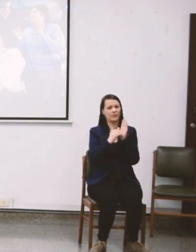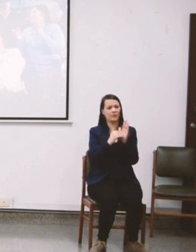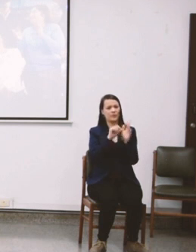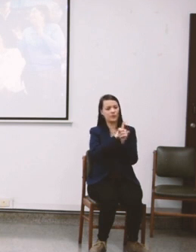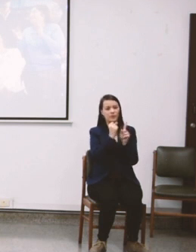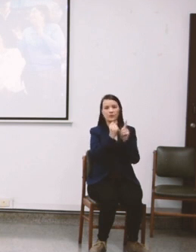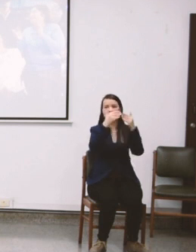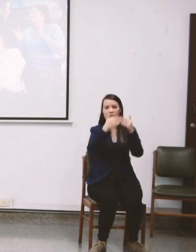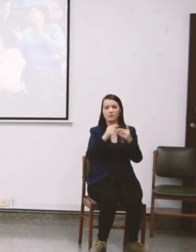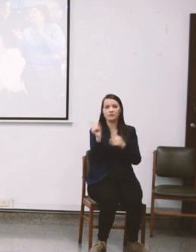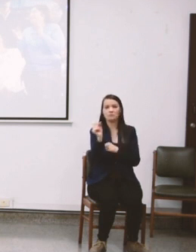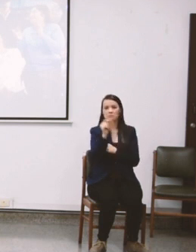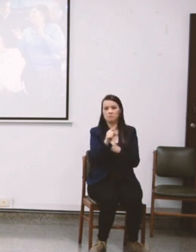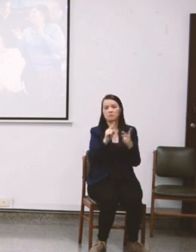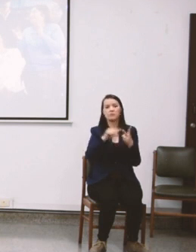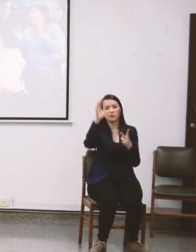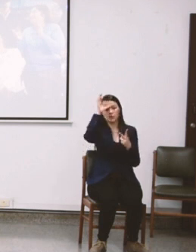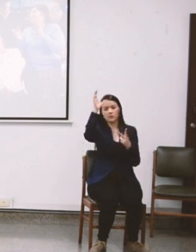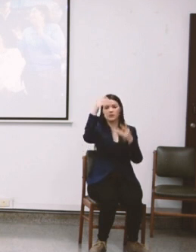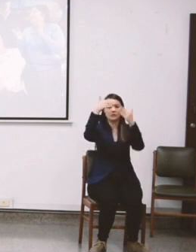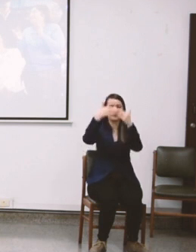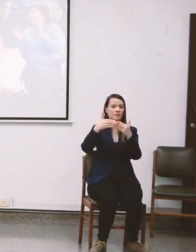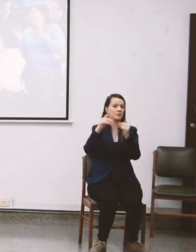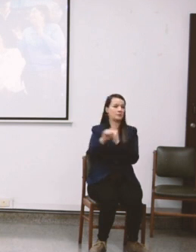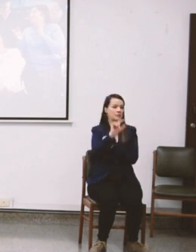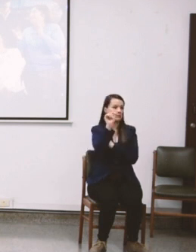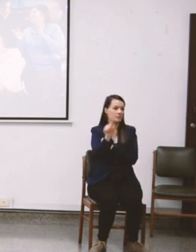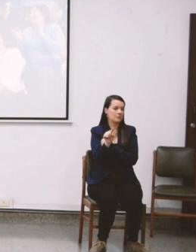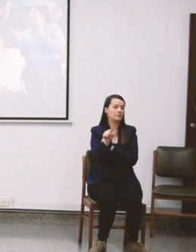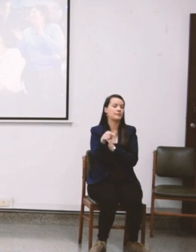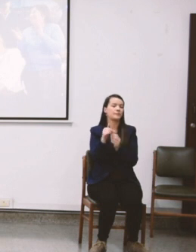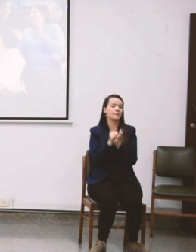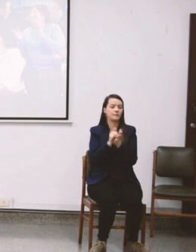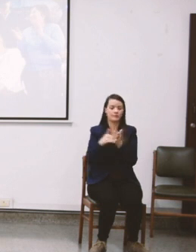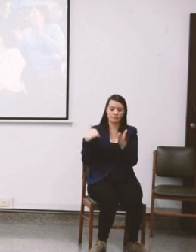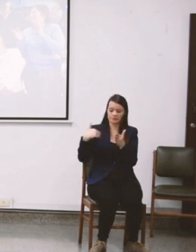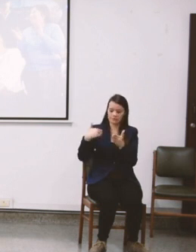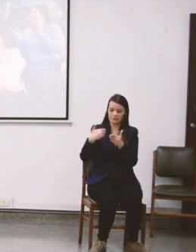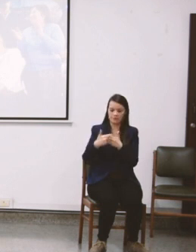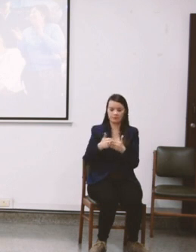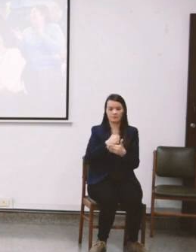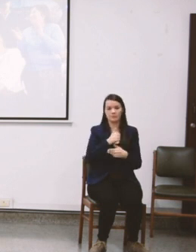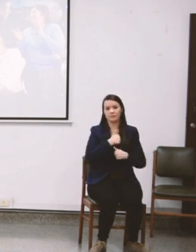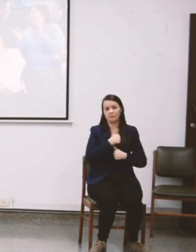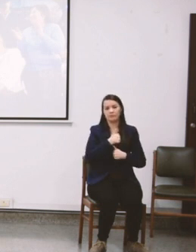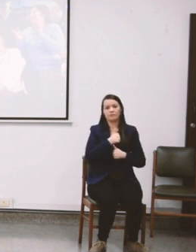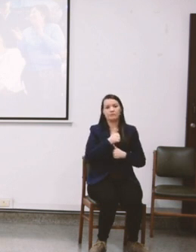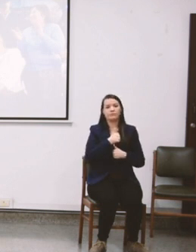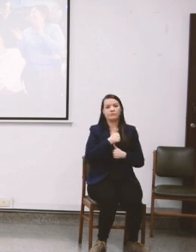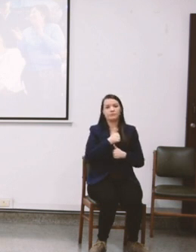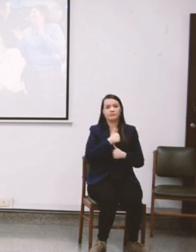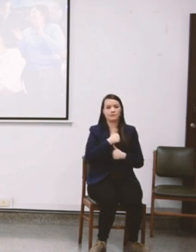discapacidad, al concepto de inclusión como una técnica. Entonces es como eso. Yo he asumido